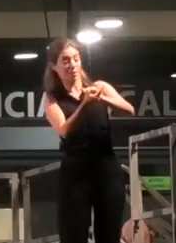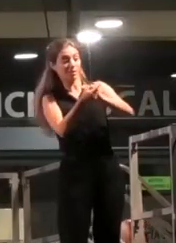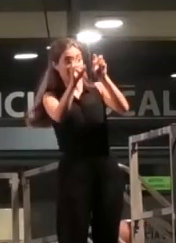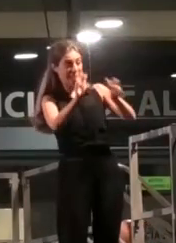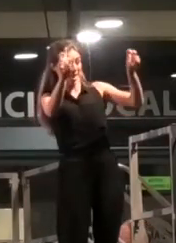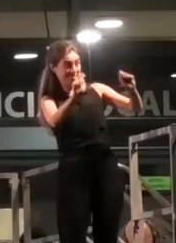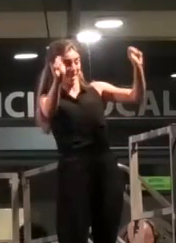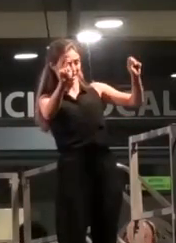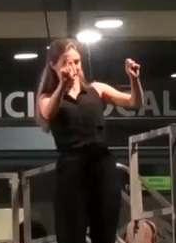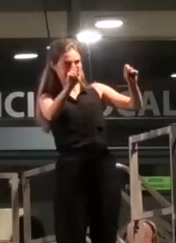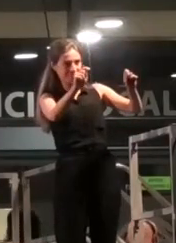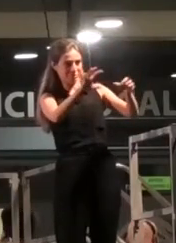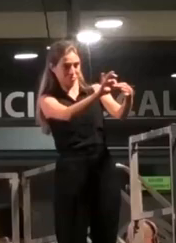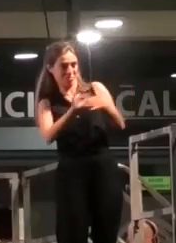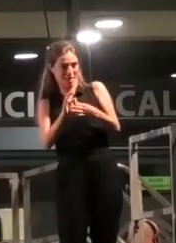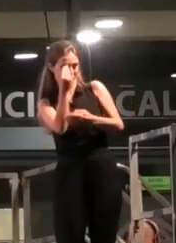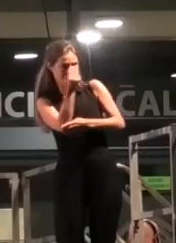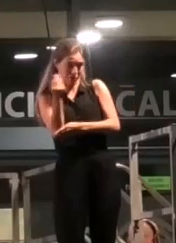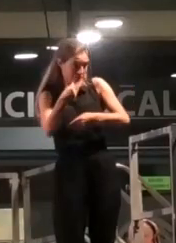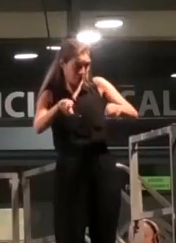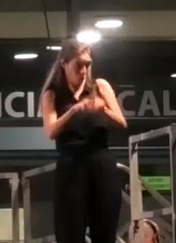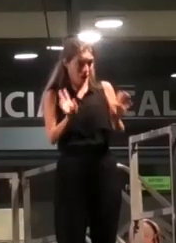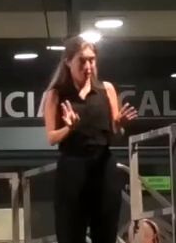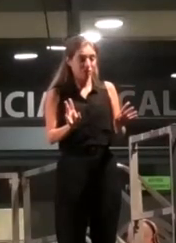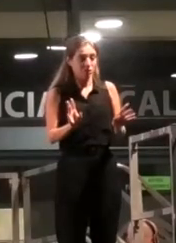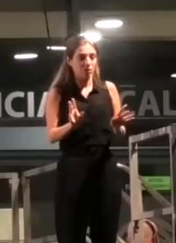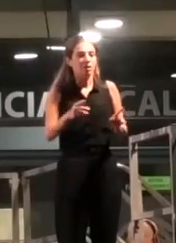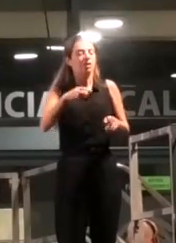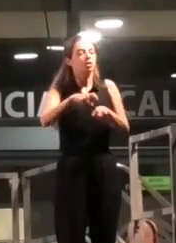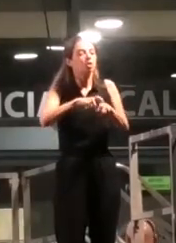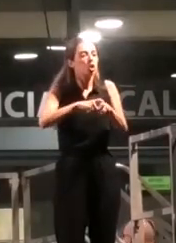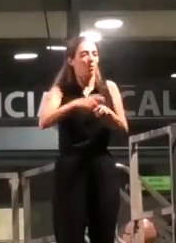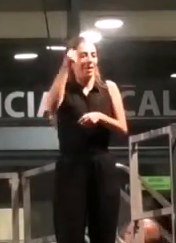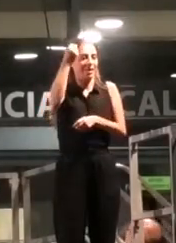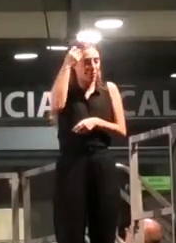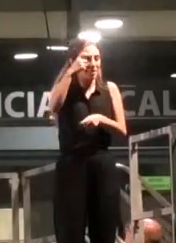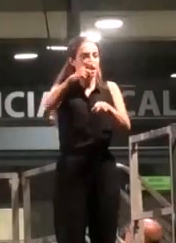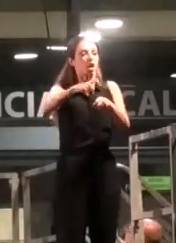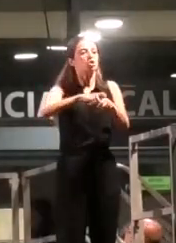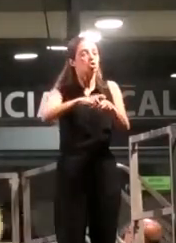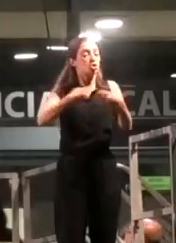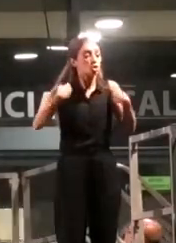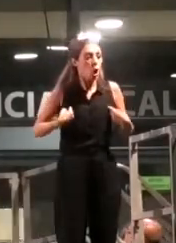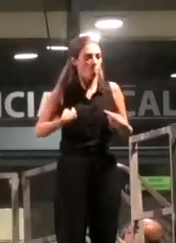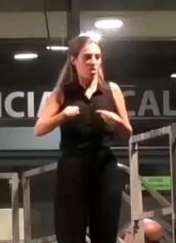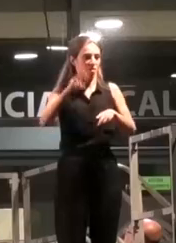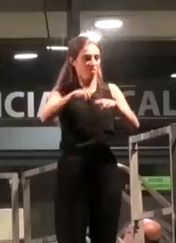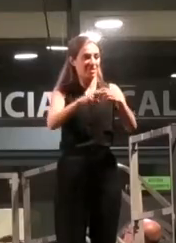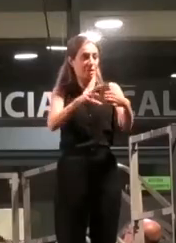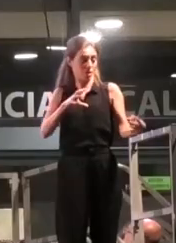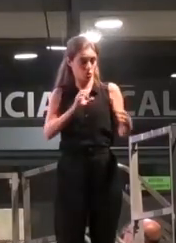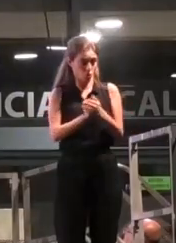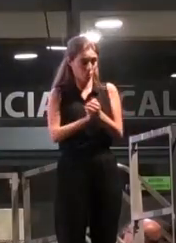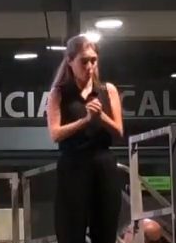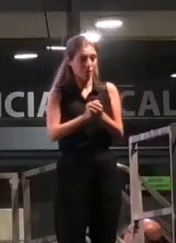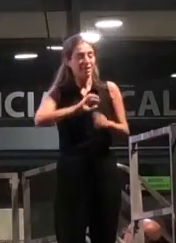són els gegants, com vulgueu. I som Cambrils. I som Festa Major.